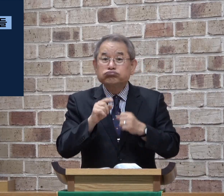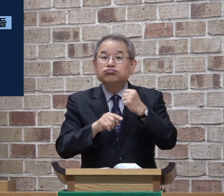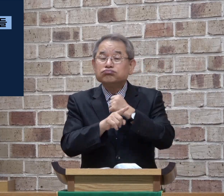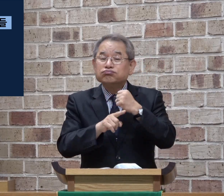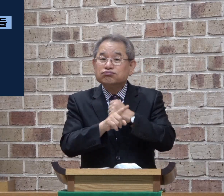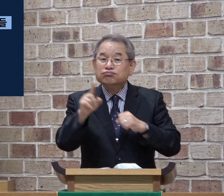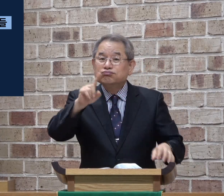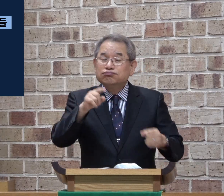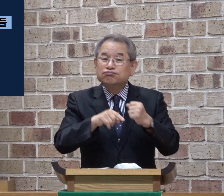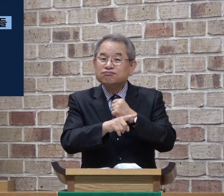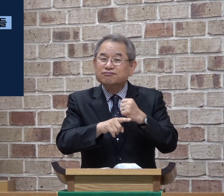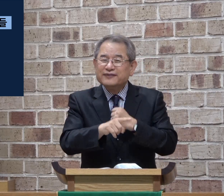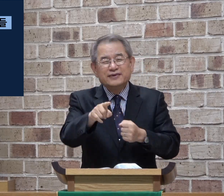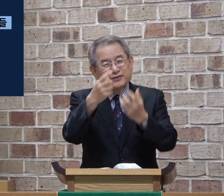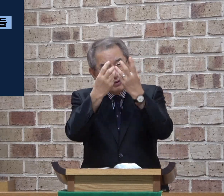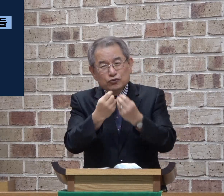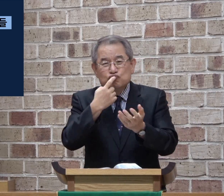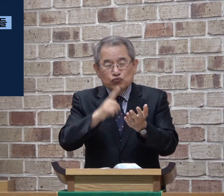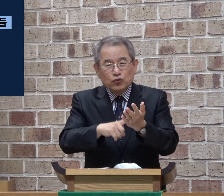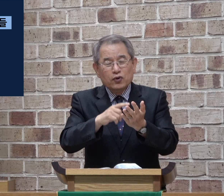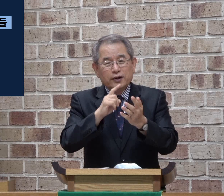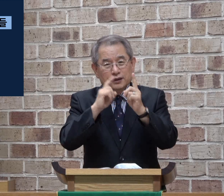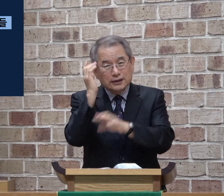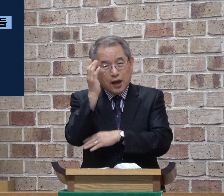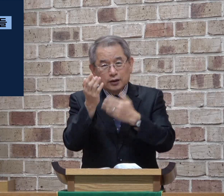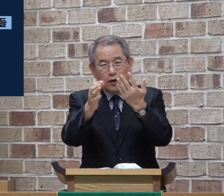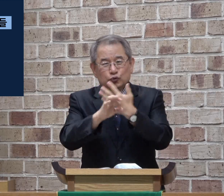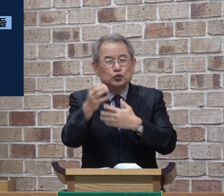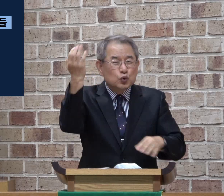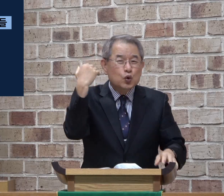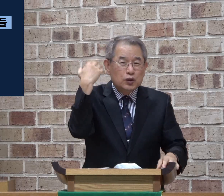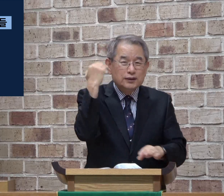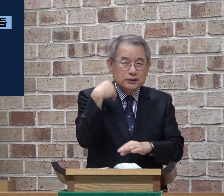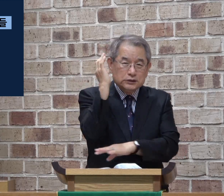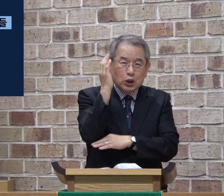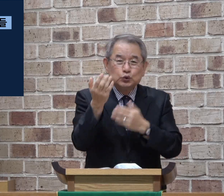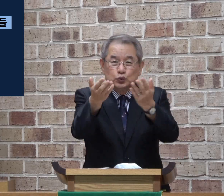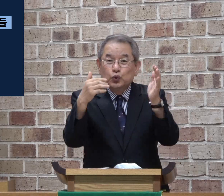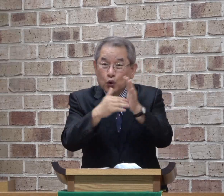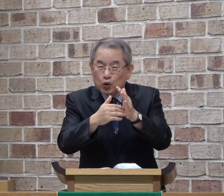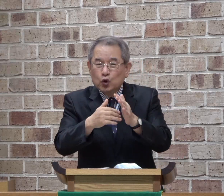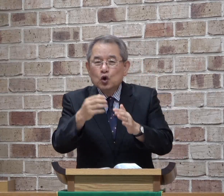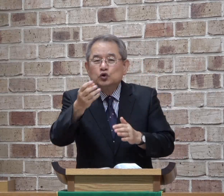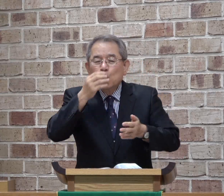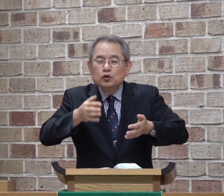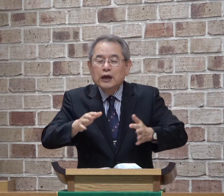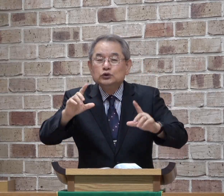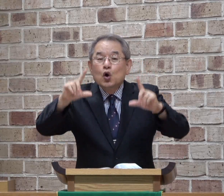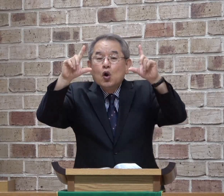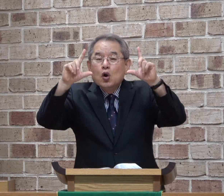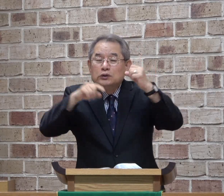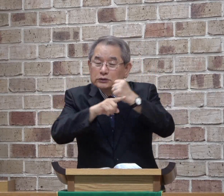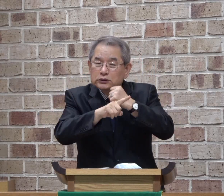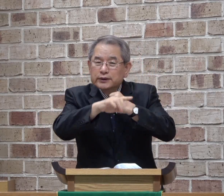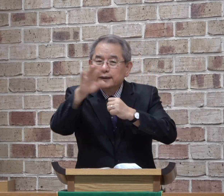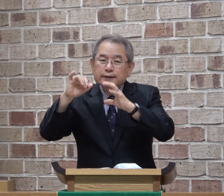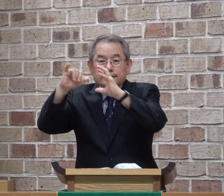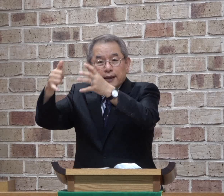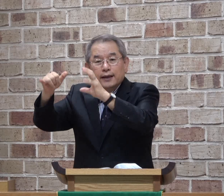예수님이 없는 예배는 무슨 뜻일까요? 쉽게 말하면 예전에도 제가 한번 말씀드린 적이 있는데 성탄절의 뜻은